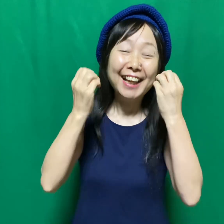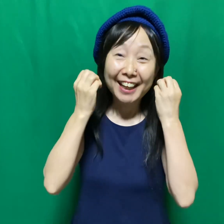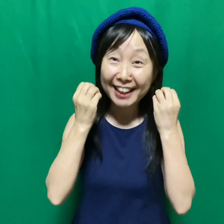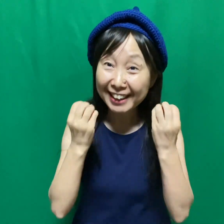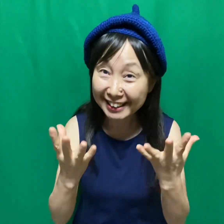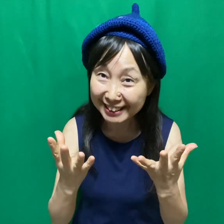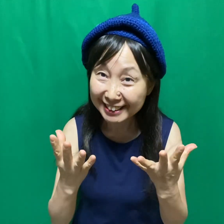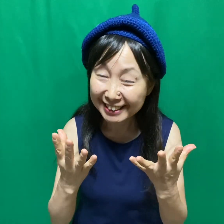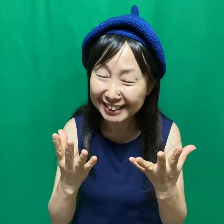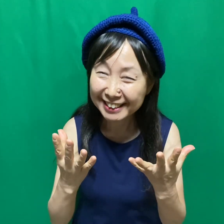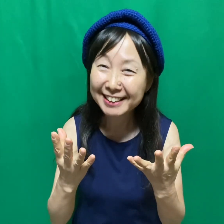新しい、